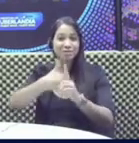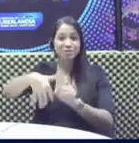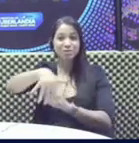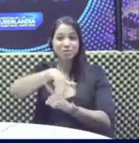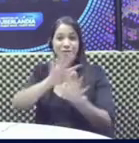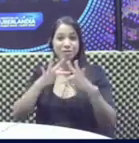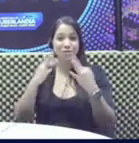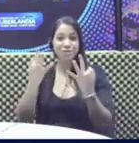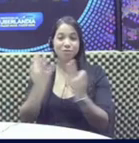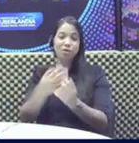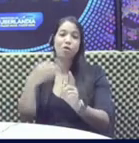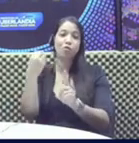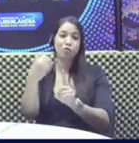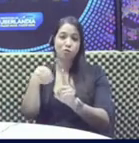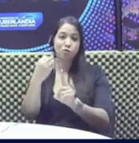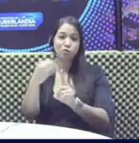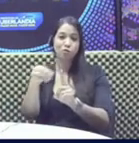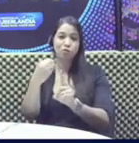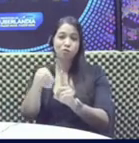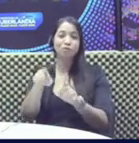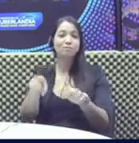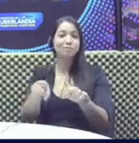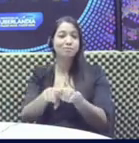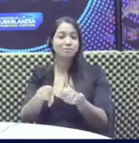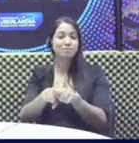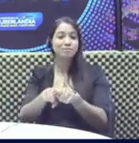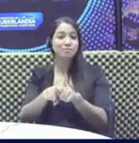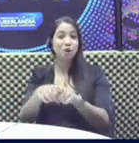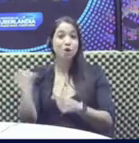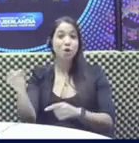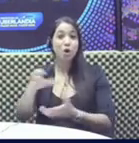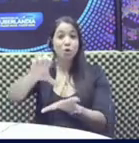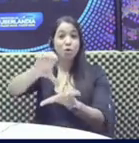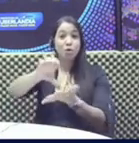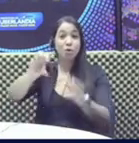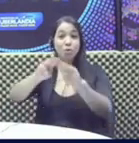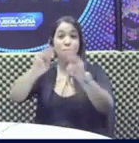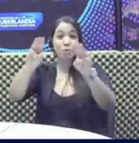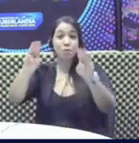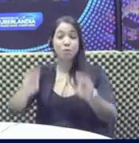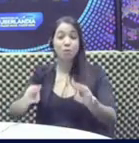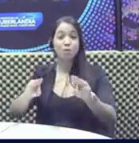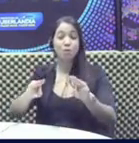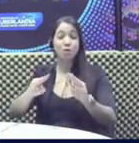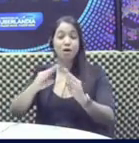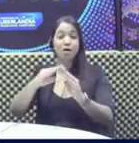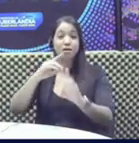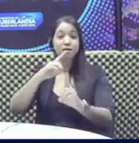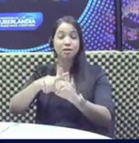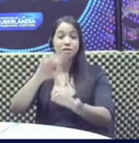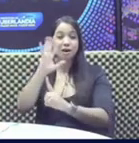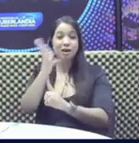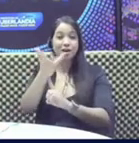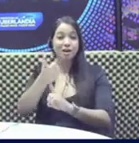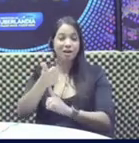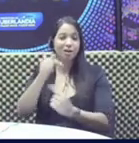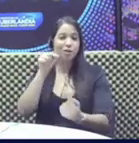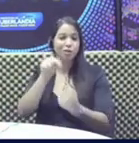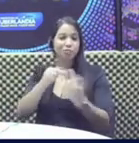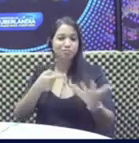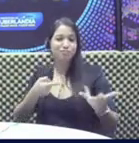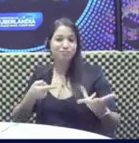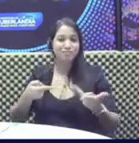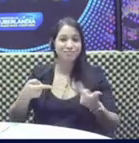para famílias em situação de vulnerabilidade, a nova sede do Museu de Arte Sacra de Uberlândia, entre outras